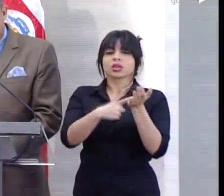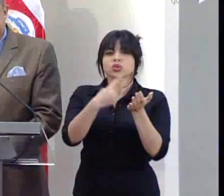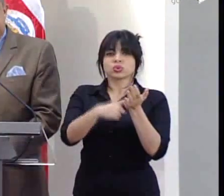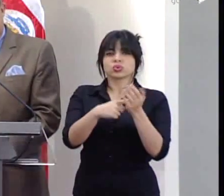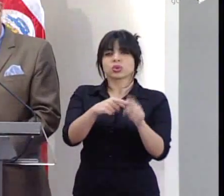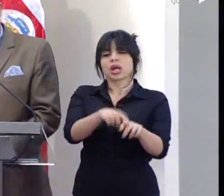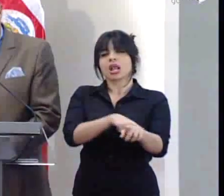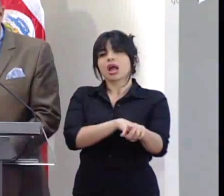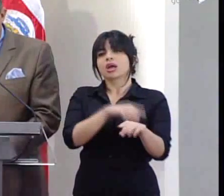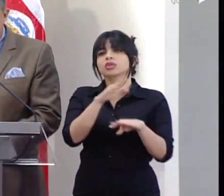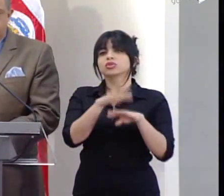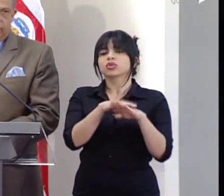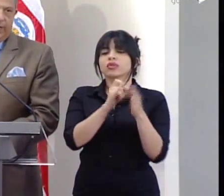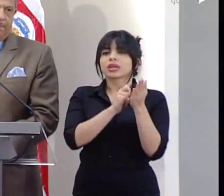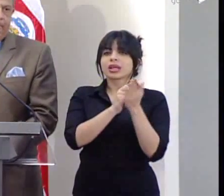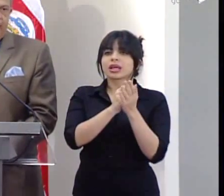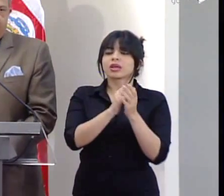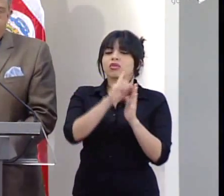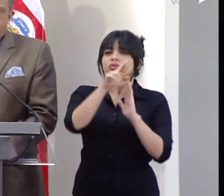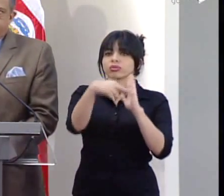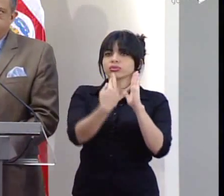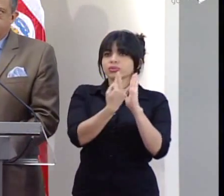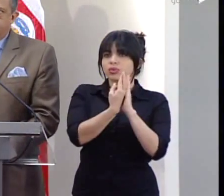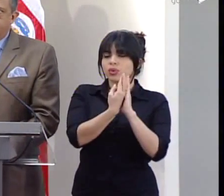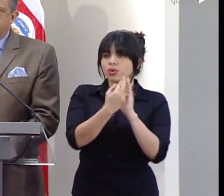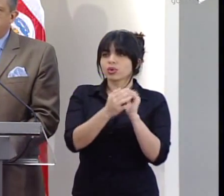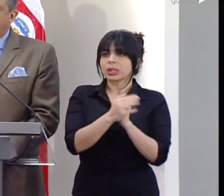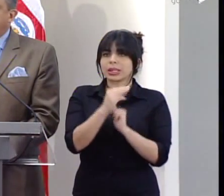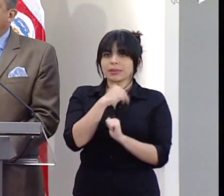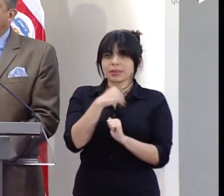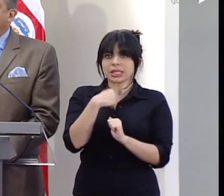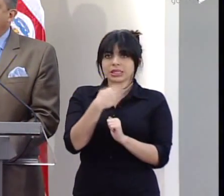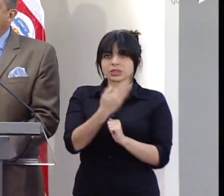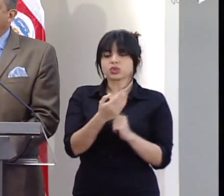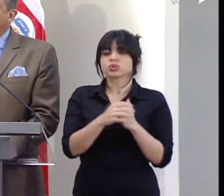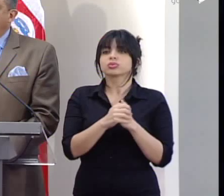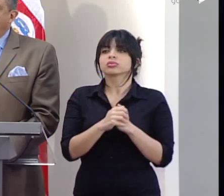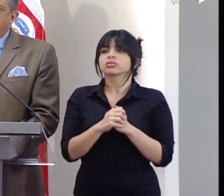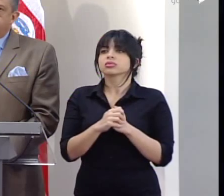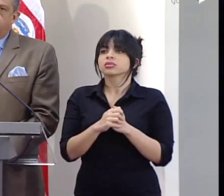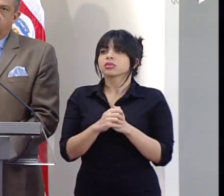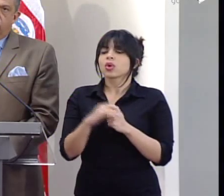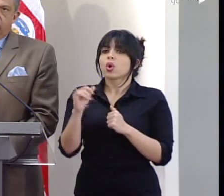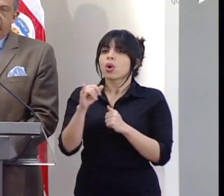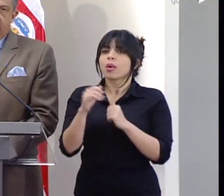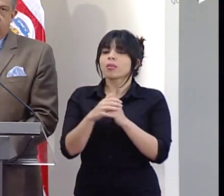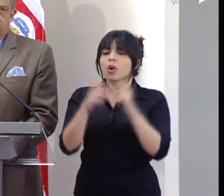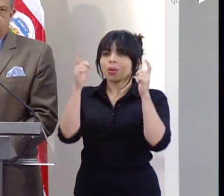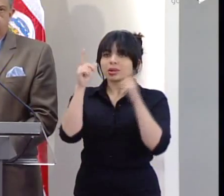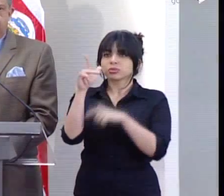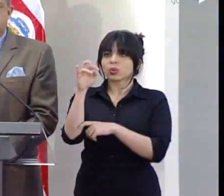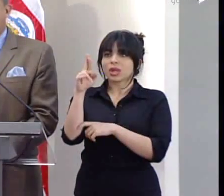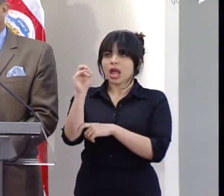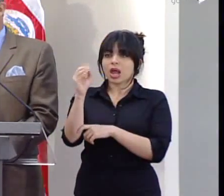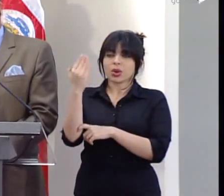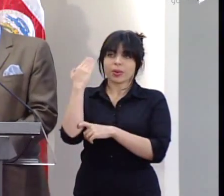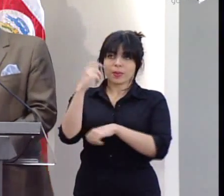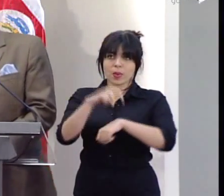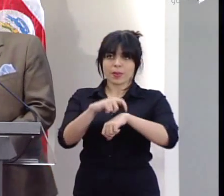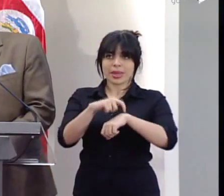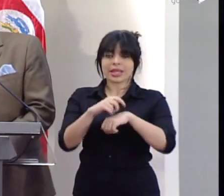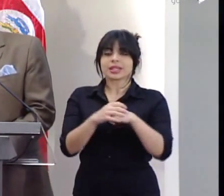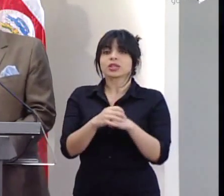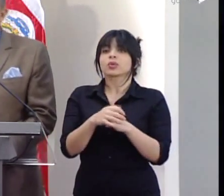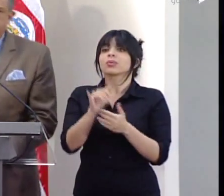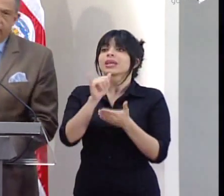muy larga sobre la investidura del ministro como obispo luterano en su momento, y